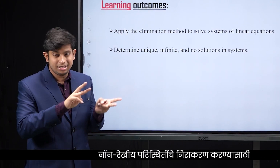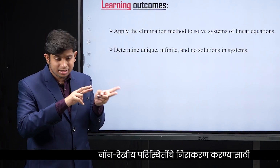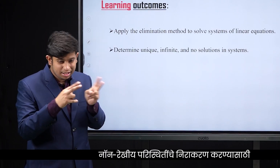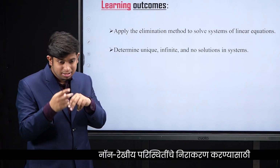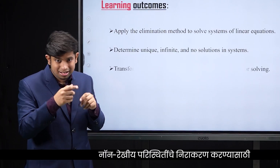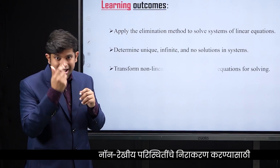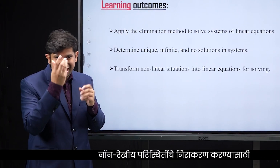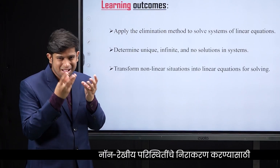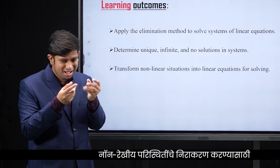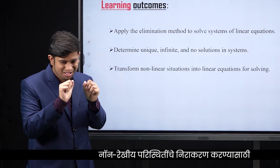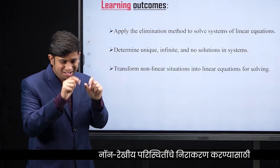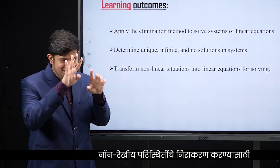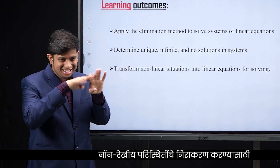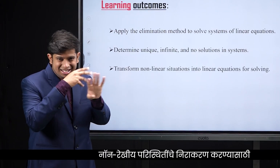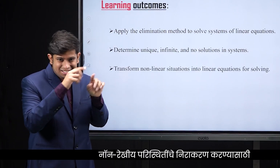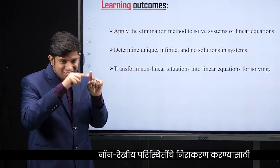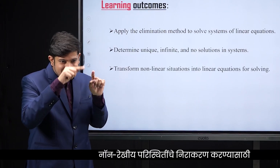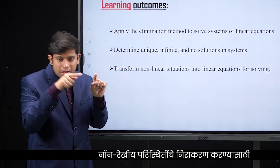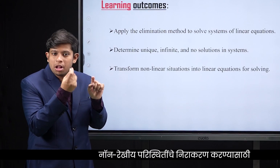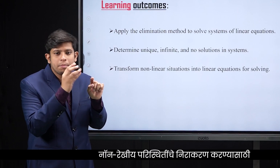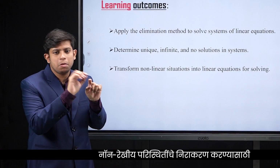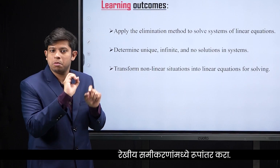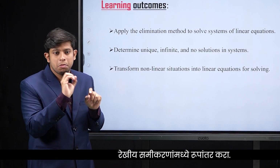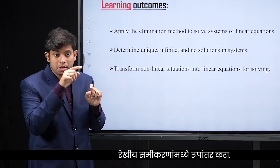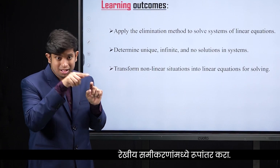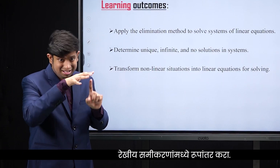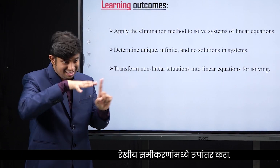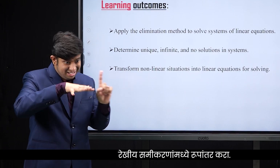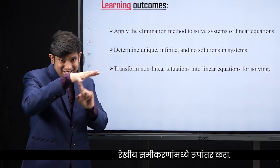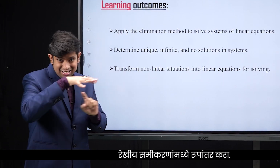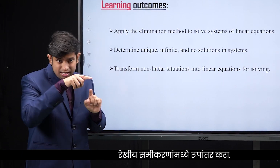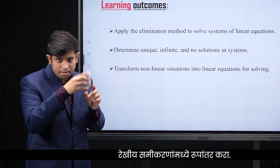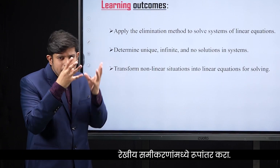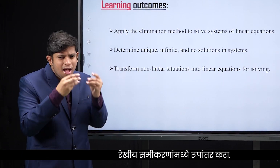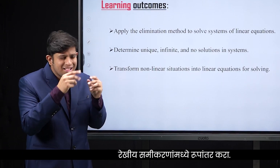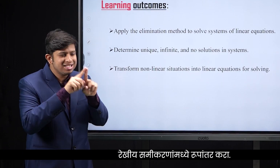नॉन रेखीय पद्धतींचे निराकरण करण्यासाठी रेखीय समीकरणांमध्ये रूपांतर करा.